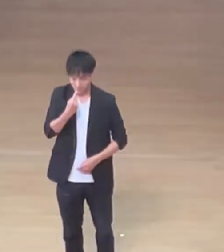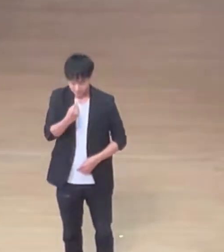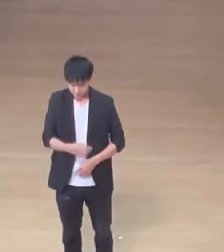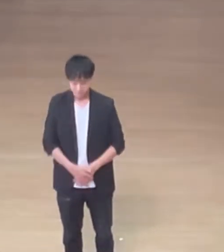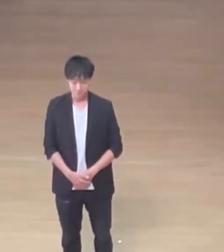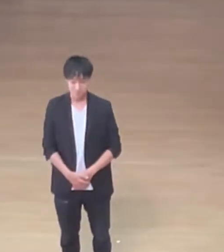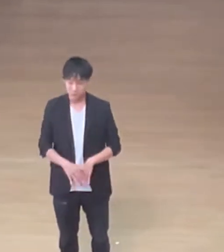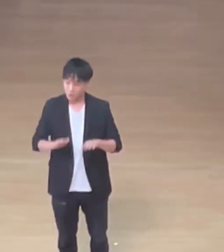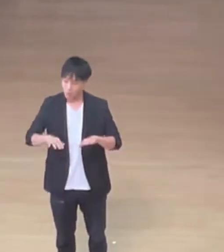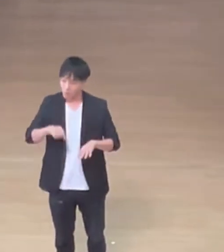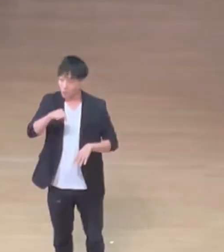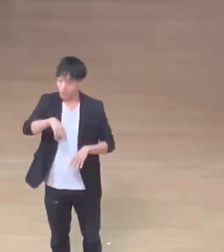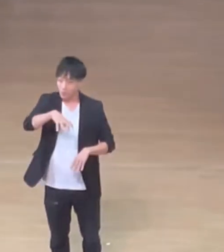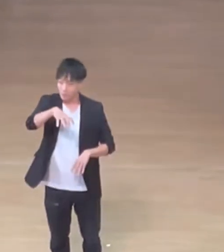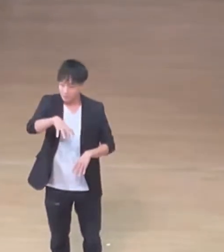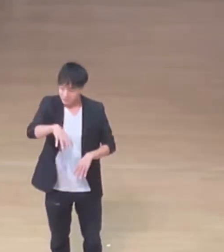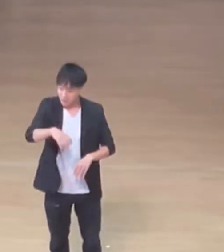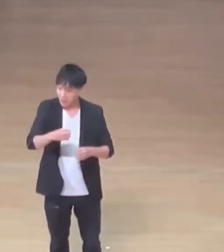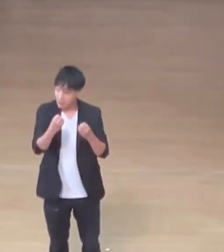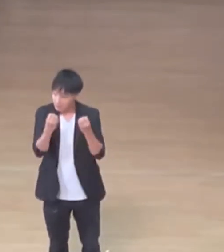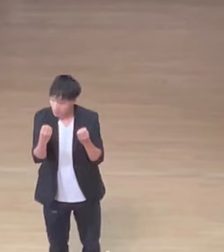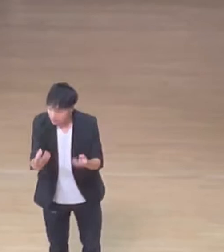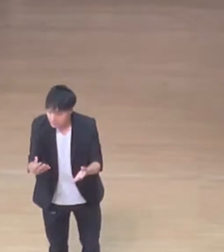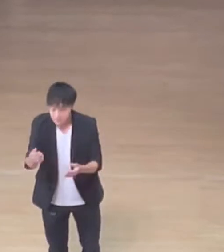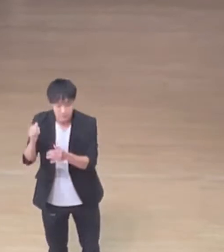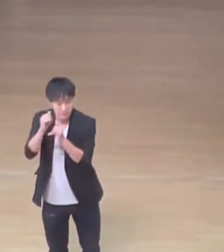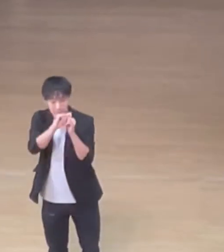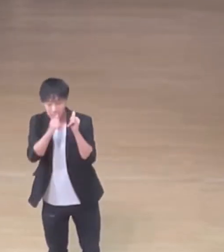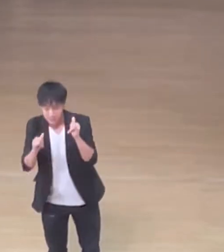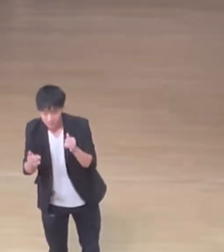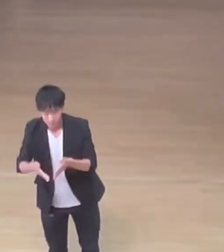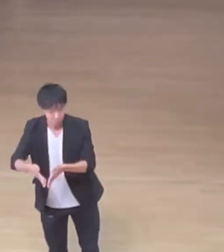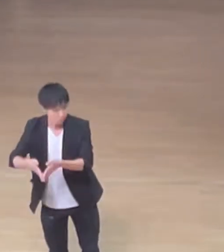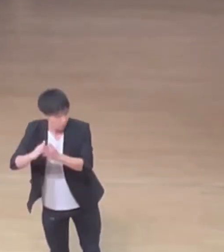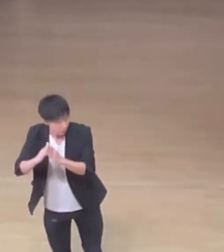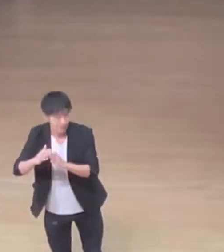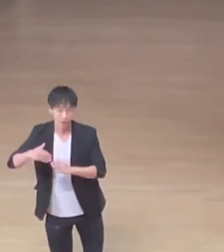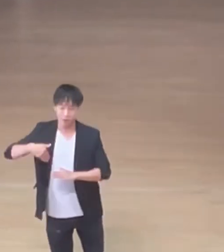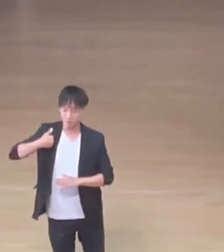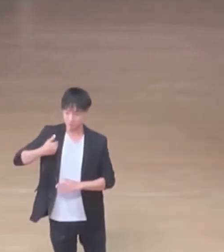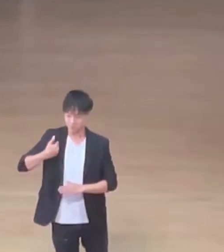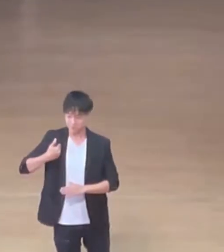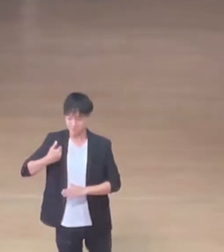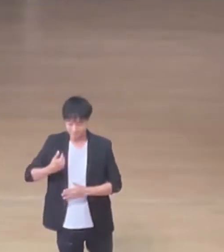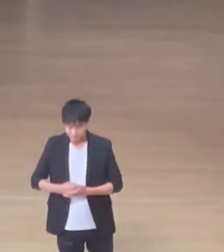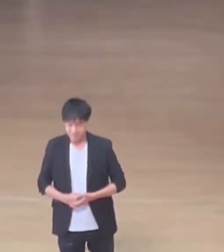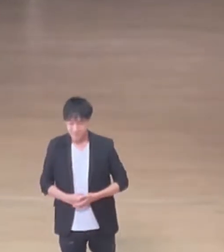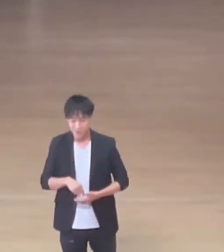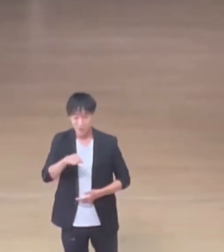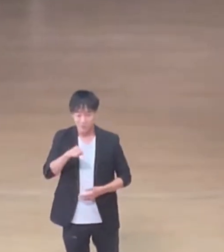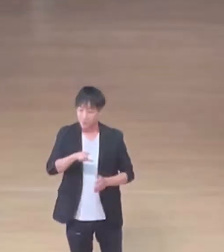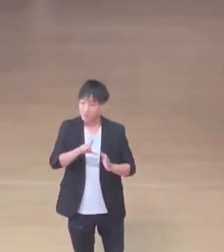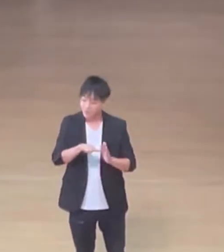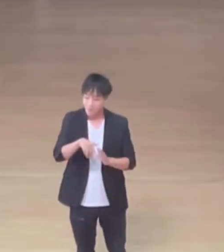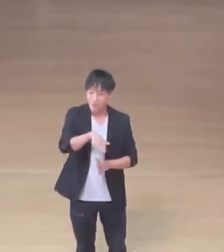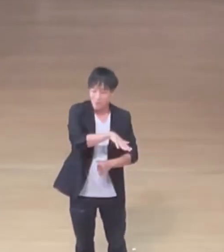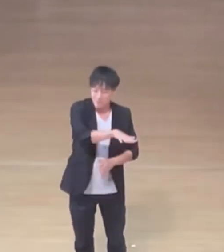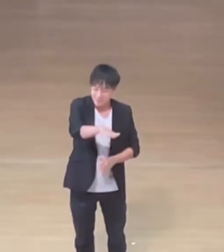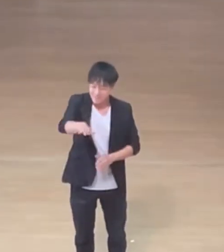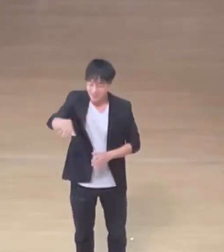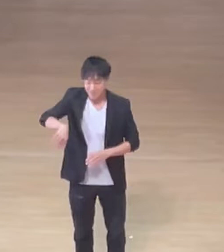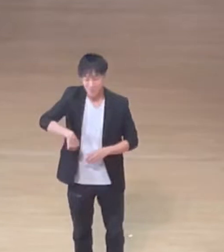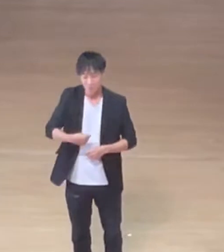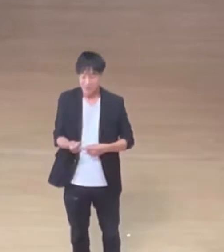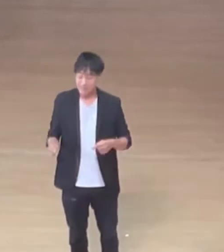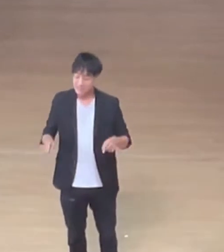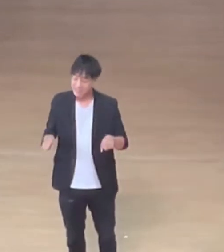日もこの場所で新しい歴史が生まれるかもしれません。その瞬間を皆さんと一緒に分かち合え